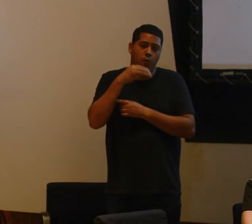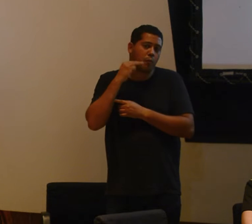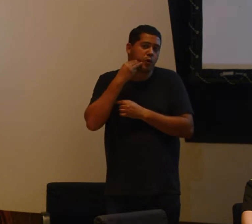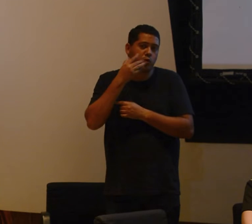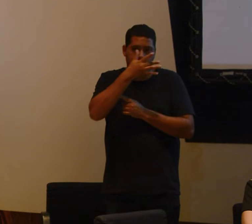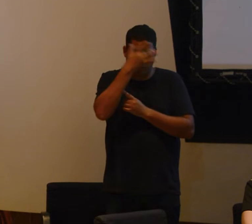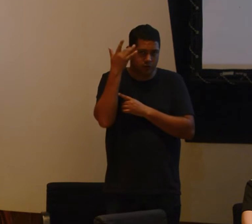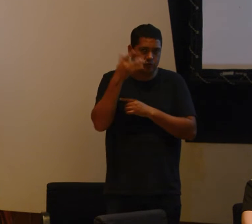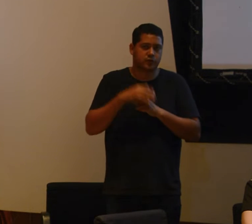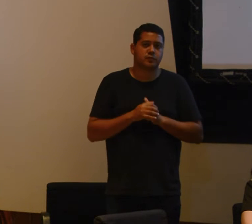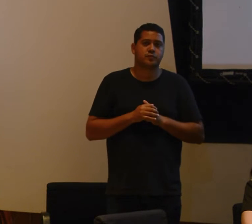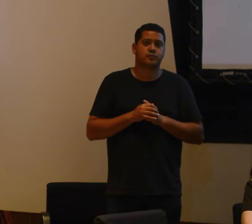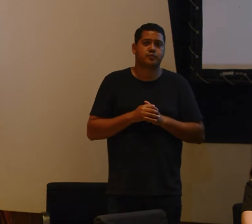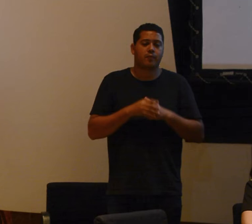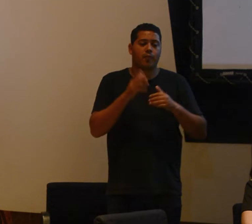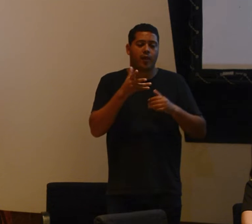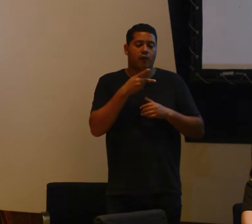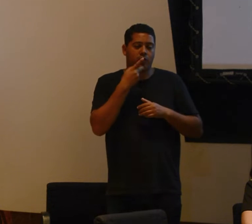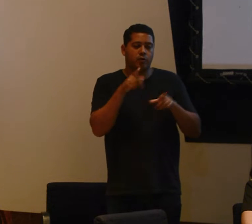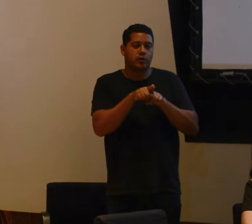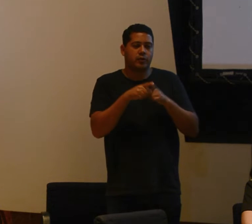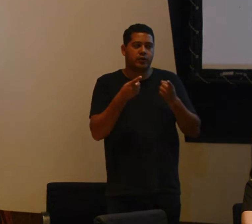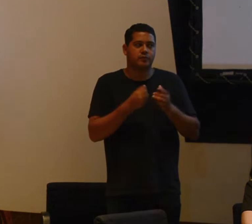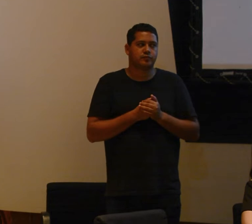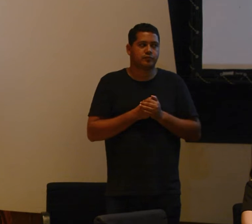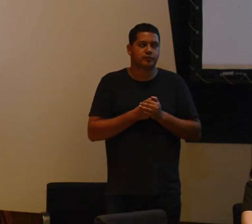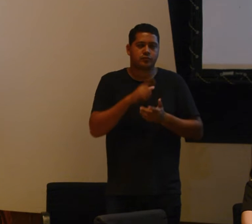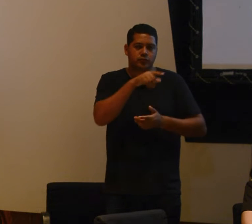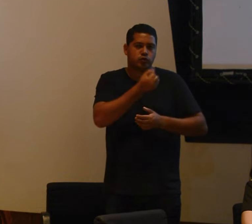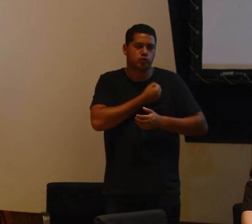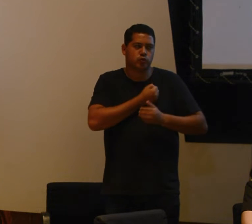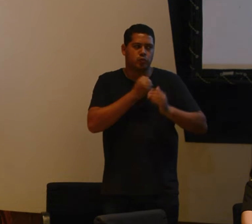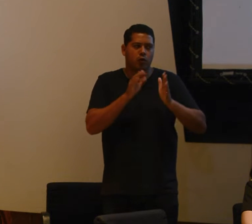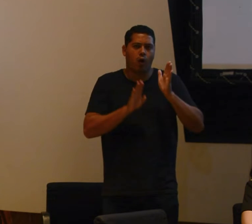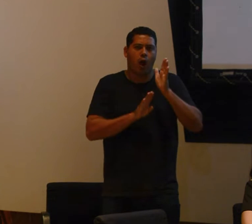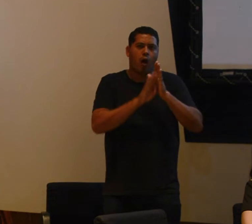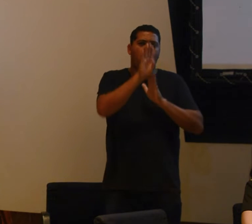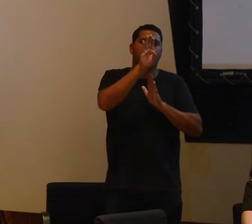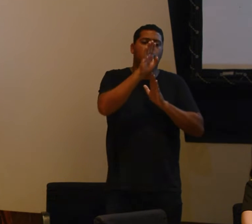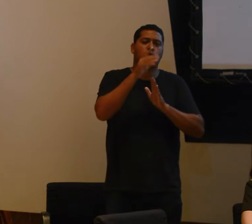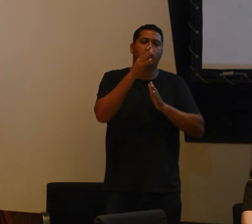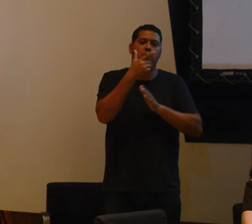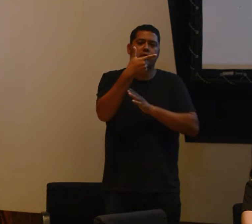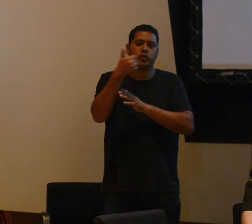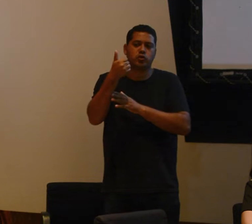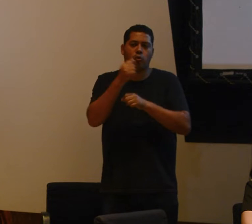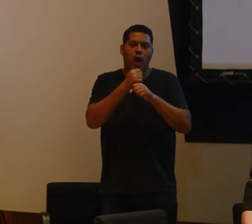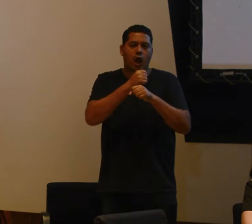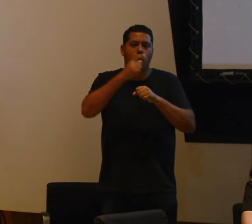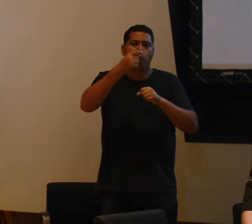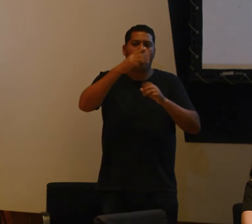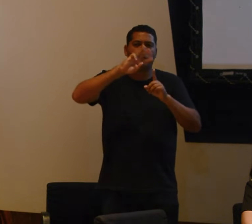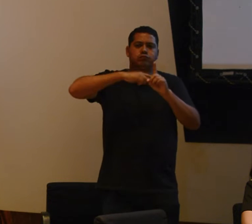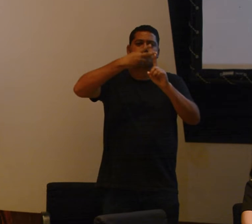pessoas. Como foi falado, a incidência aumentou, pensando aí em questão de 21 anos, quase triplicou